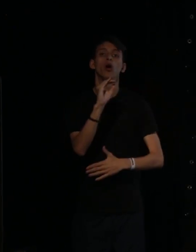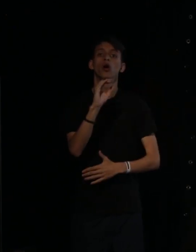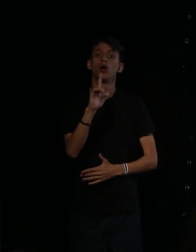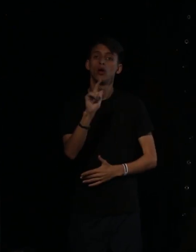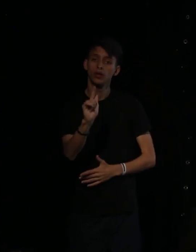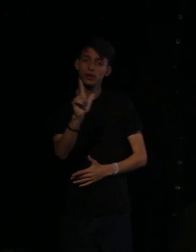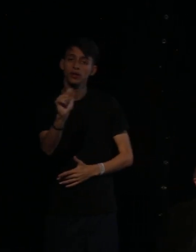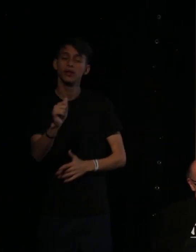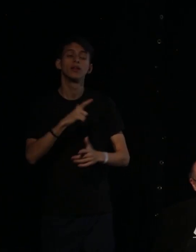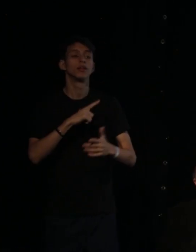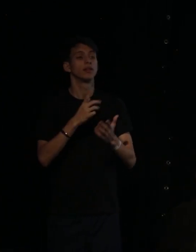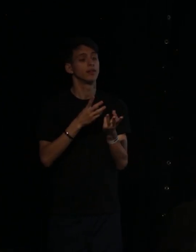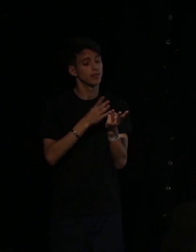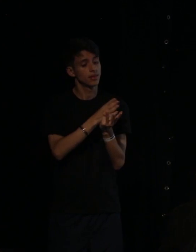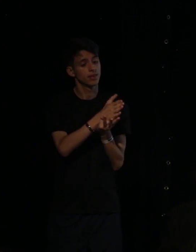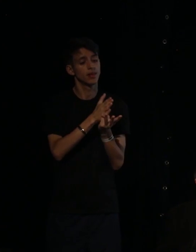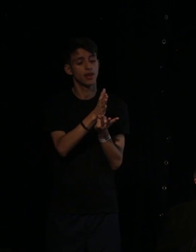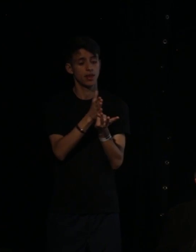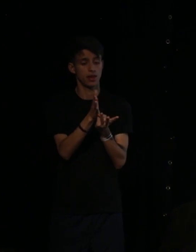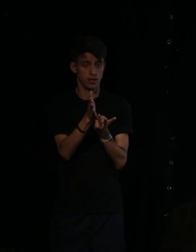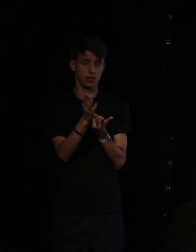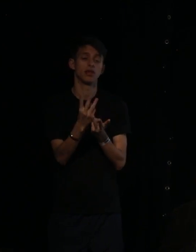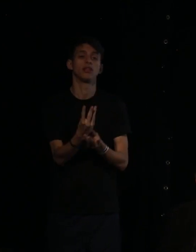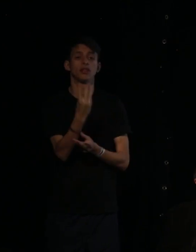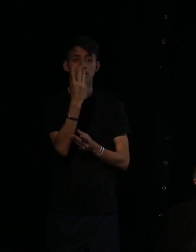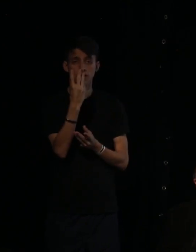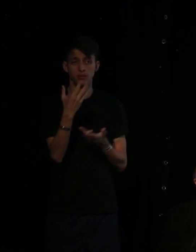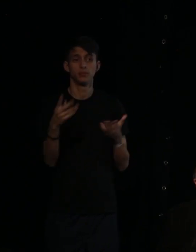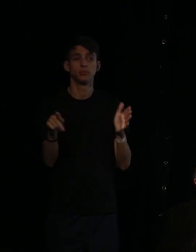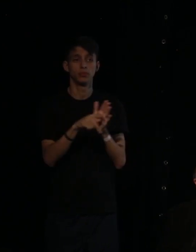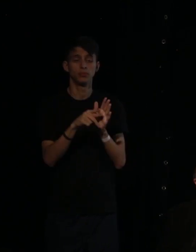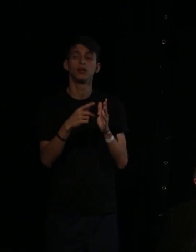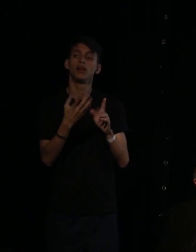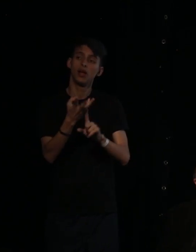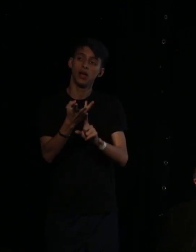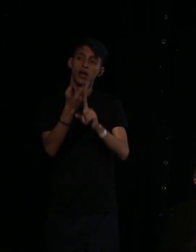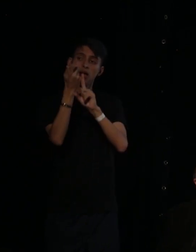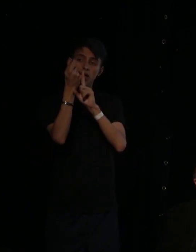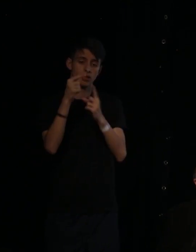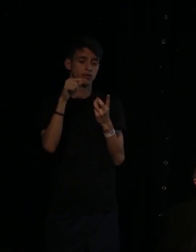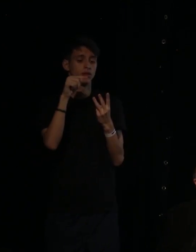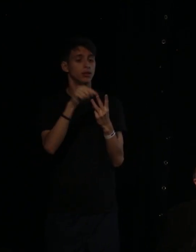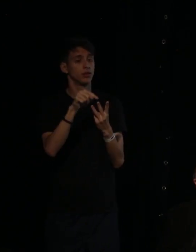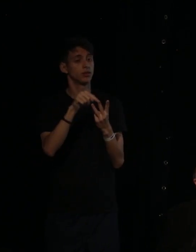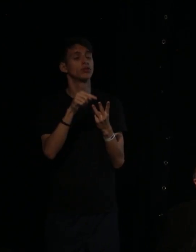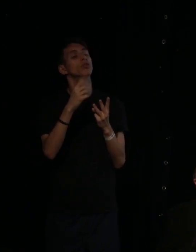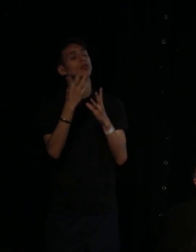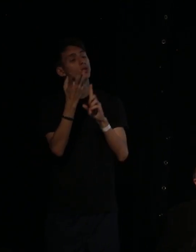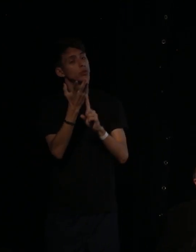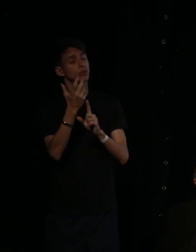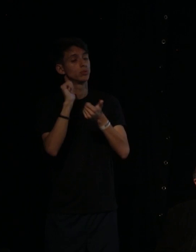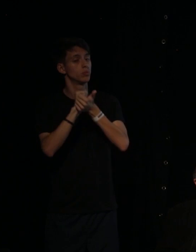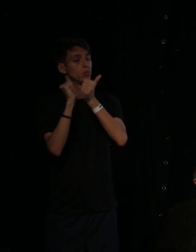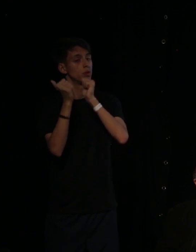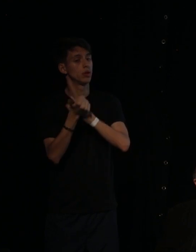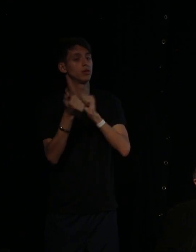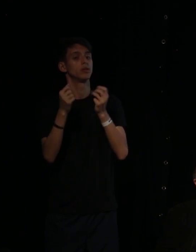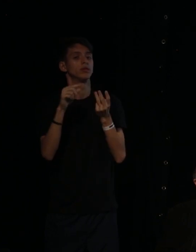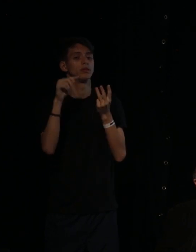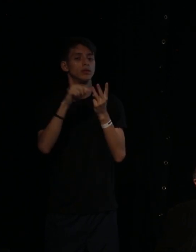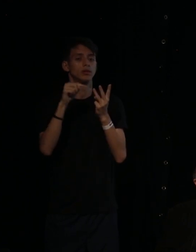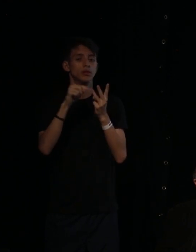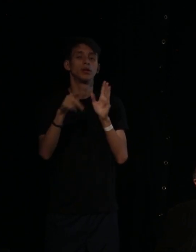três vetores de ação, que são os vetores da arte, os vetores do esporte e os vetores da alta